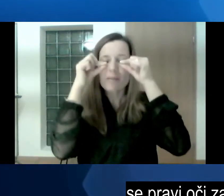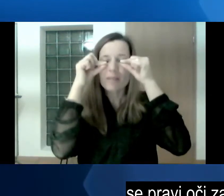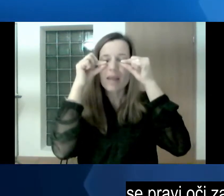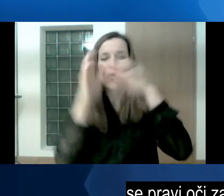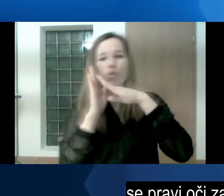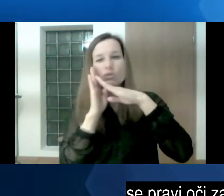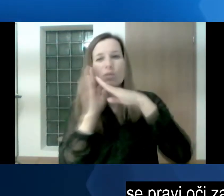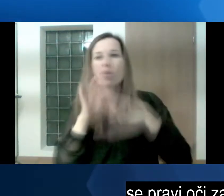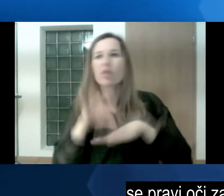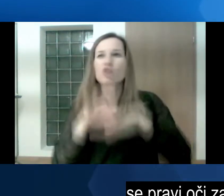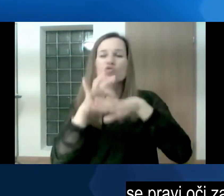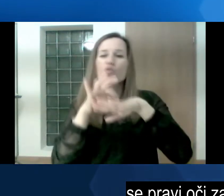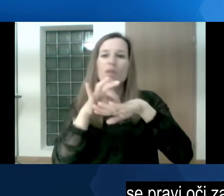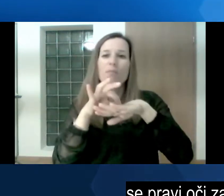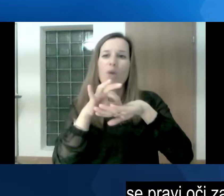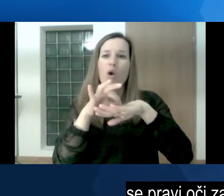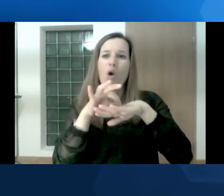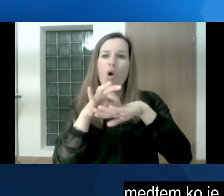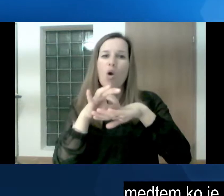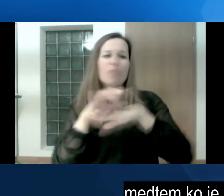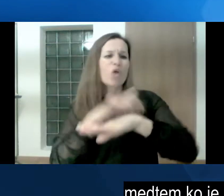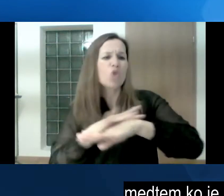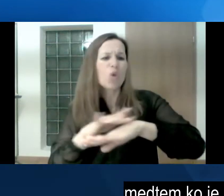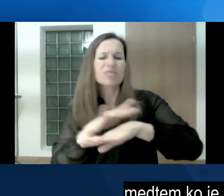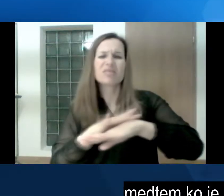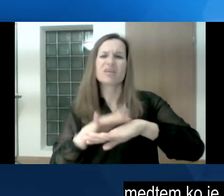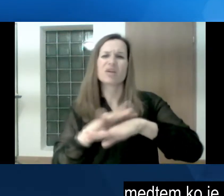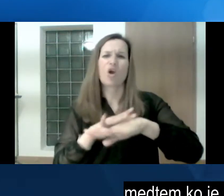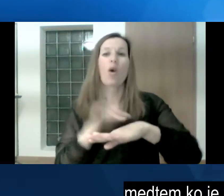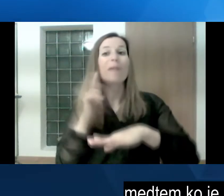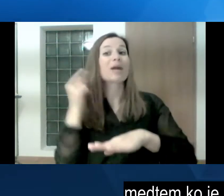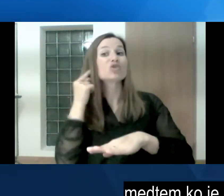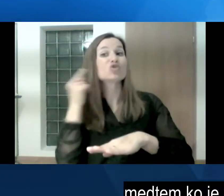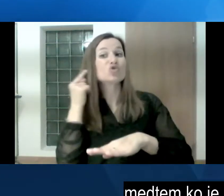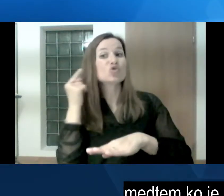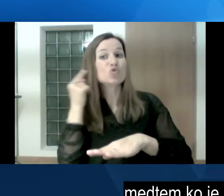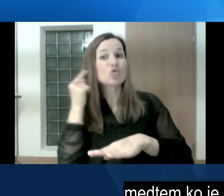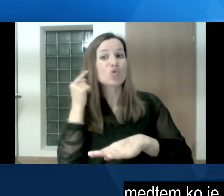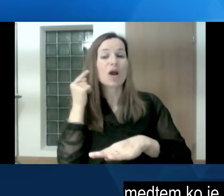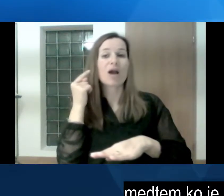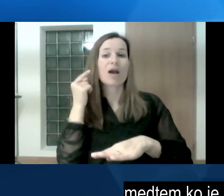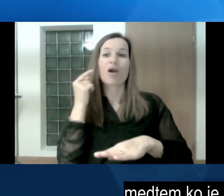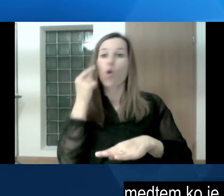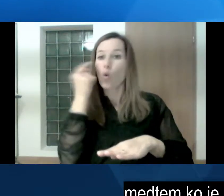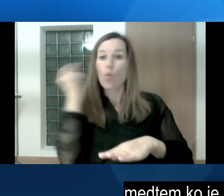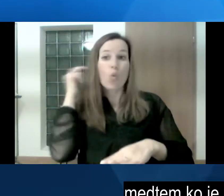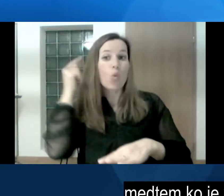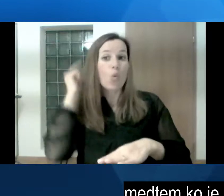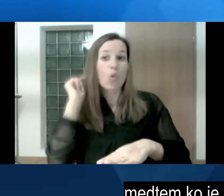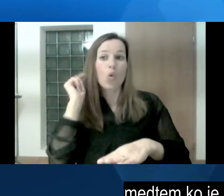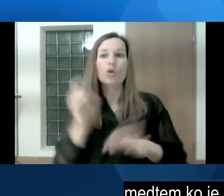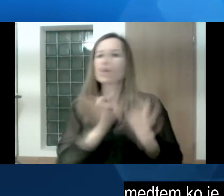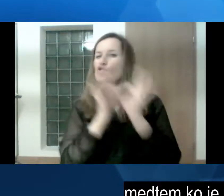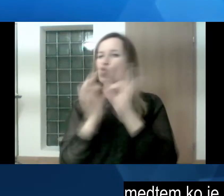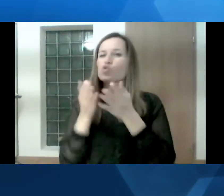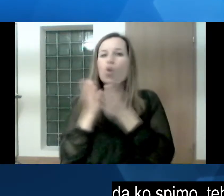lažjih dotikov ali podobnega, medtem kot sluhovod in uho je na nek način ves čas odprto za slušne